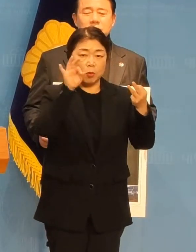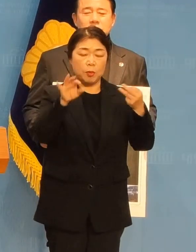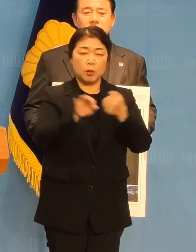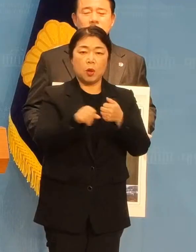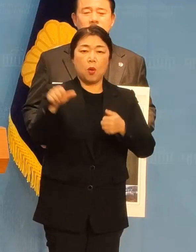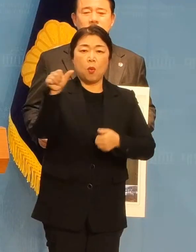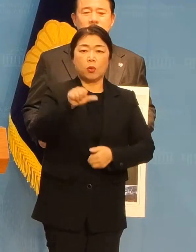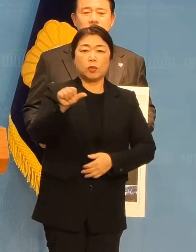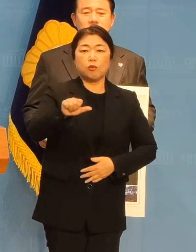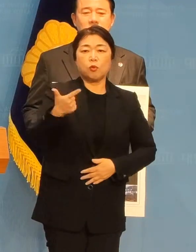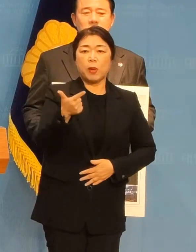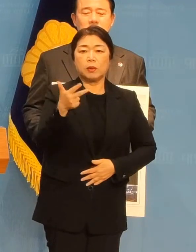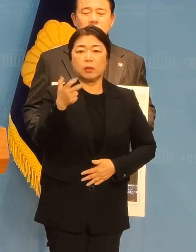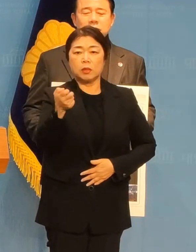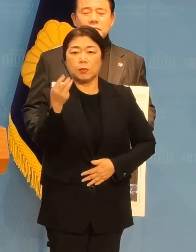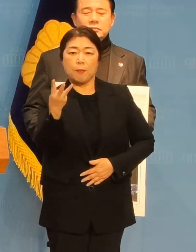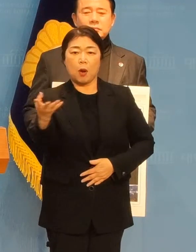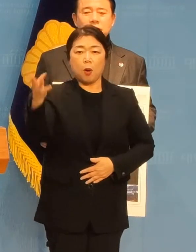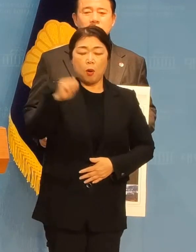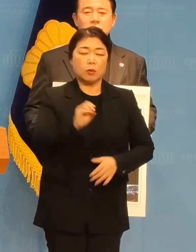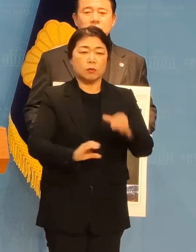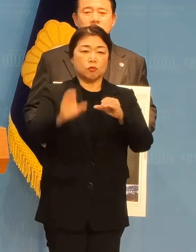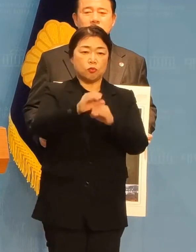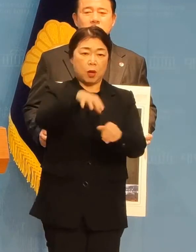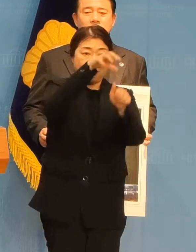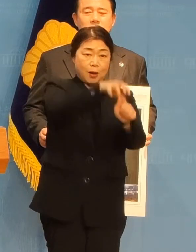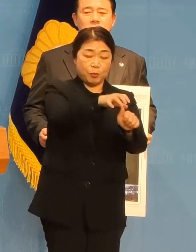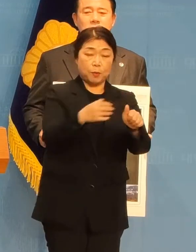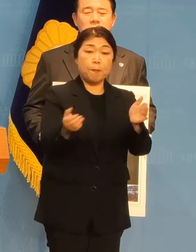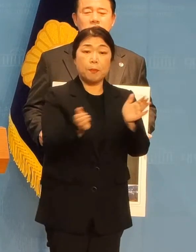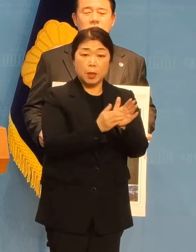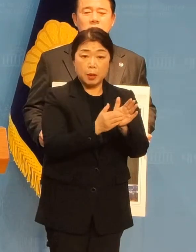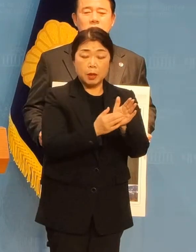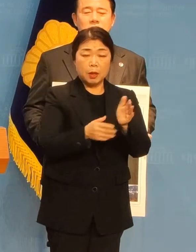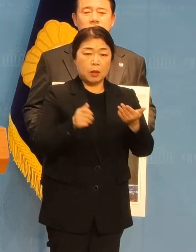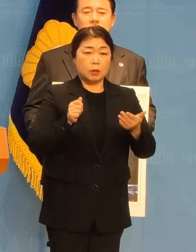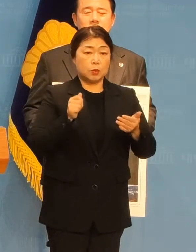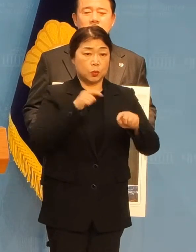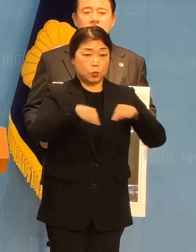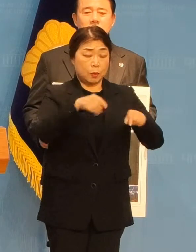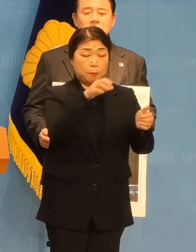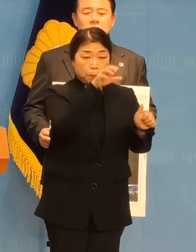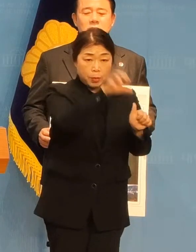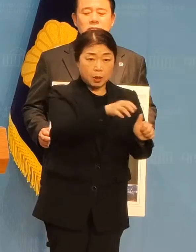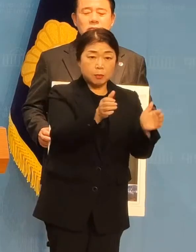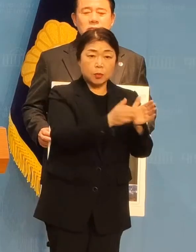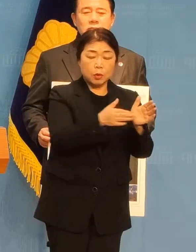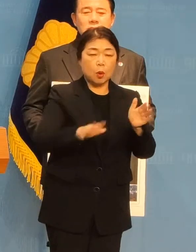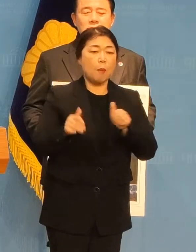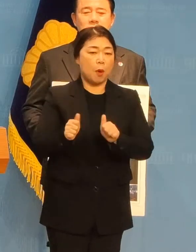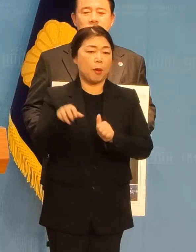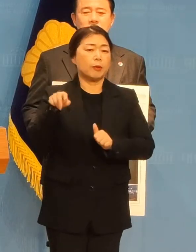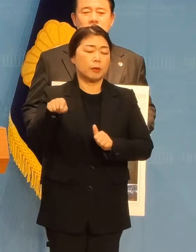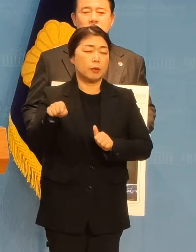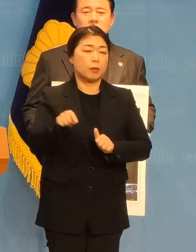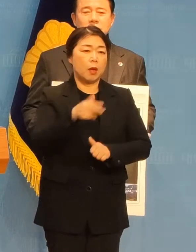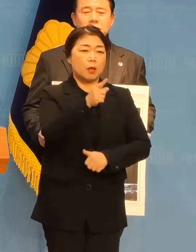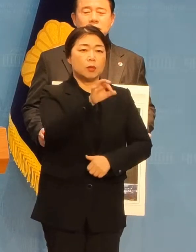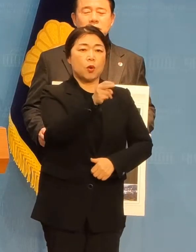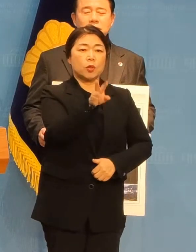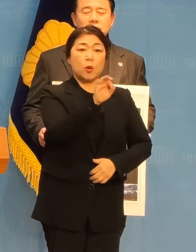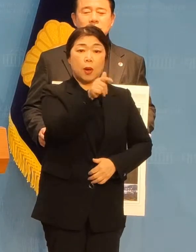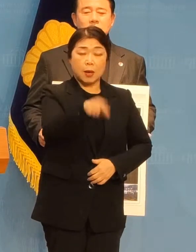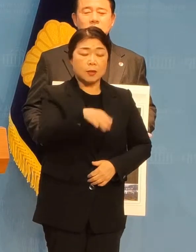5,673억 원의 추가 가압류 조치를 했고 법원은 이 중 가장 먼저 정영학의 실질